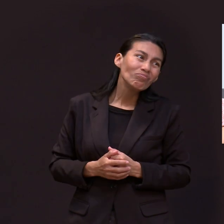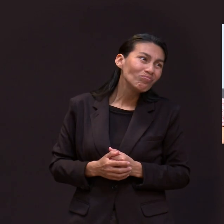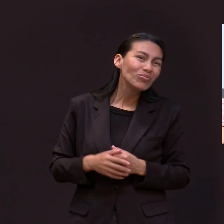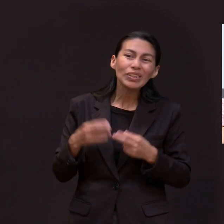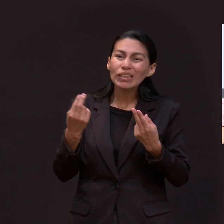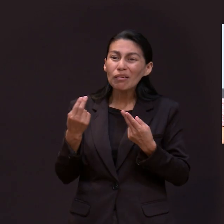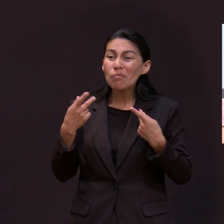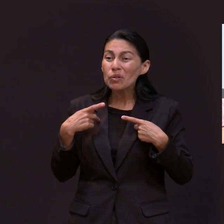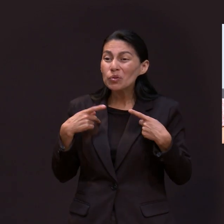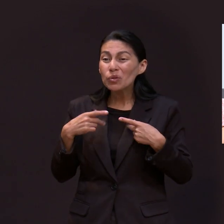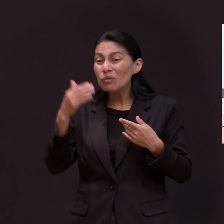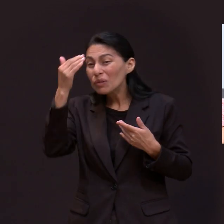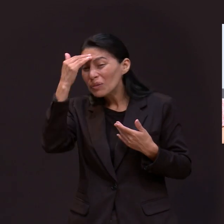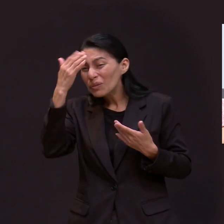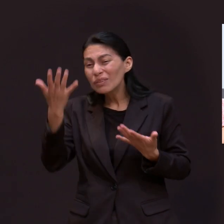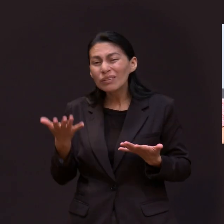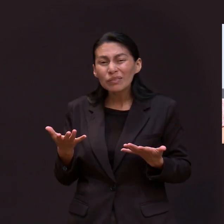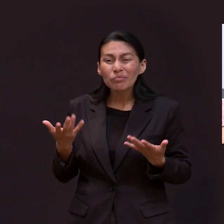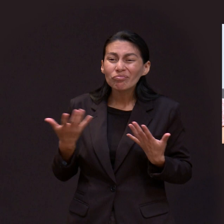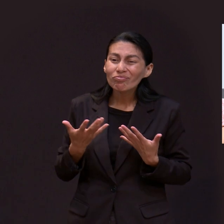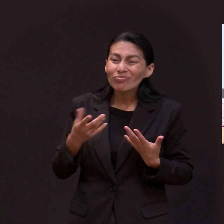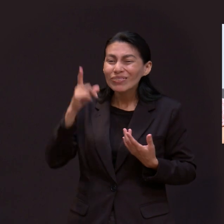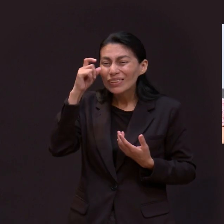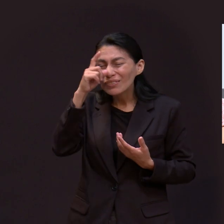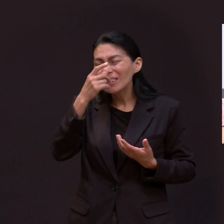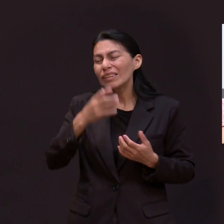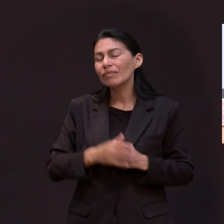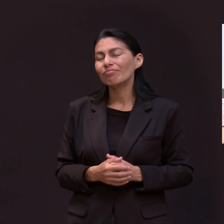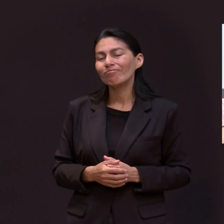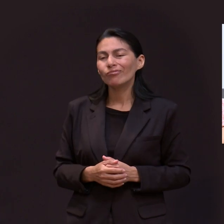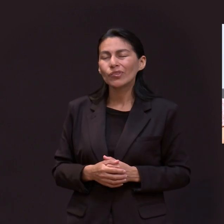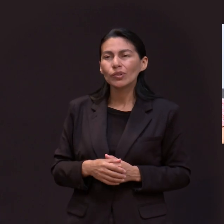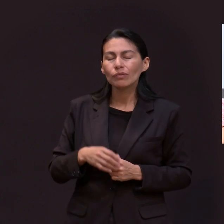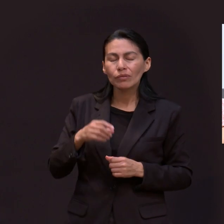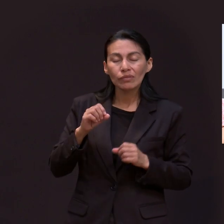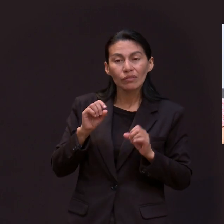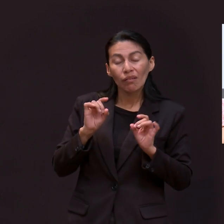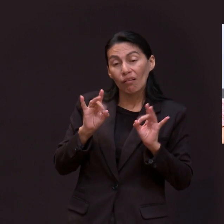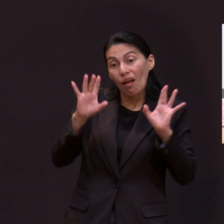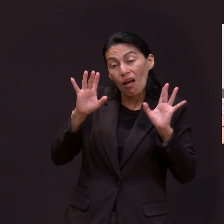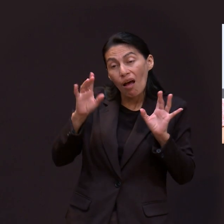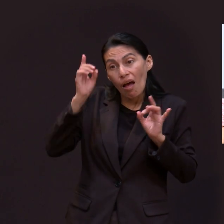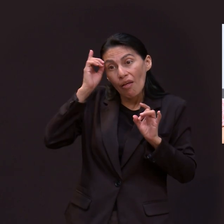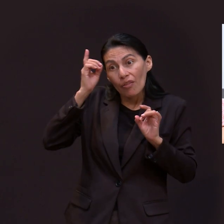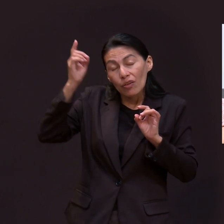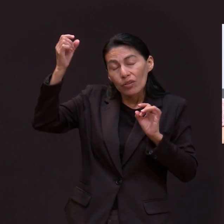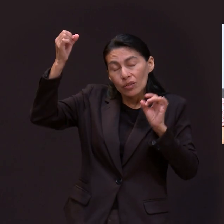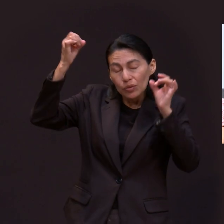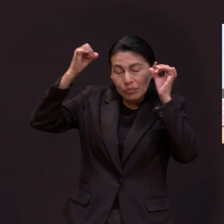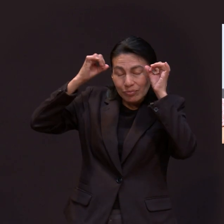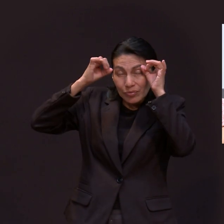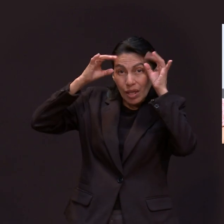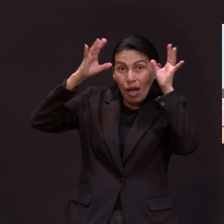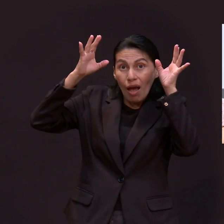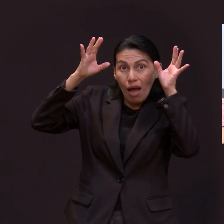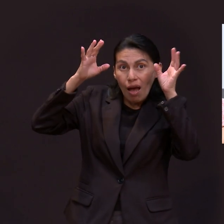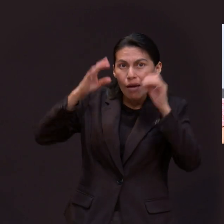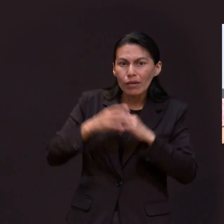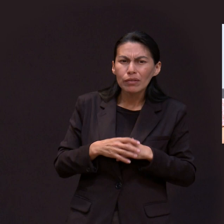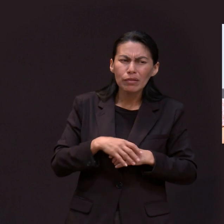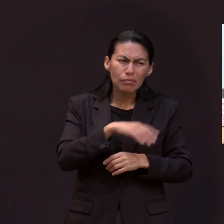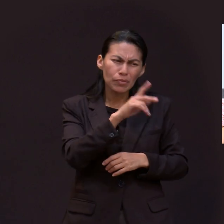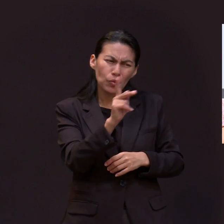que me conozca para que me compren no va si no y entonces dios me dio la idea le dije este un hermano